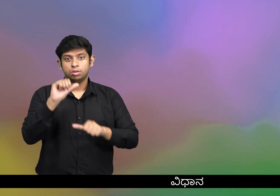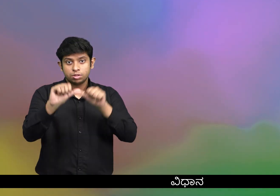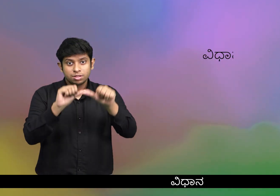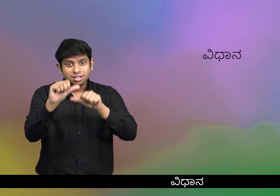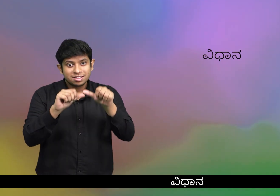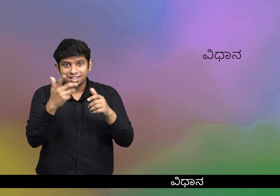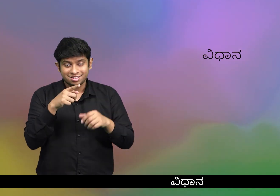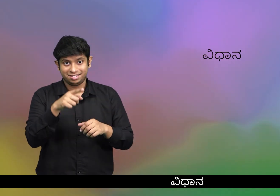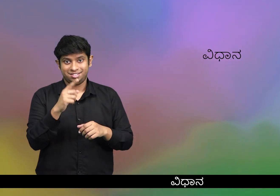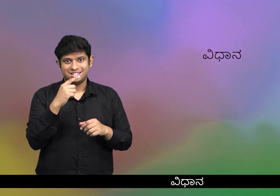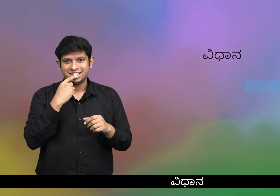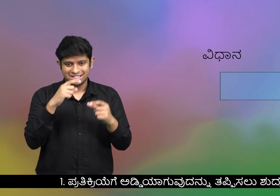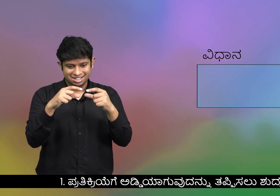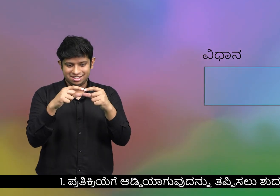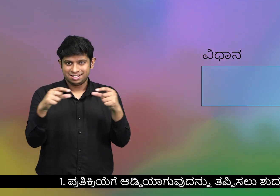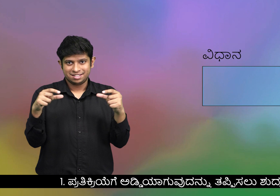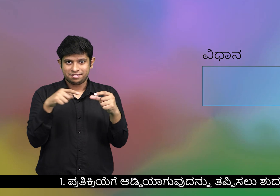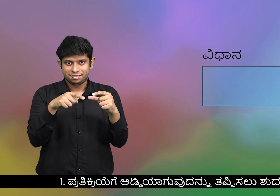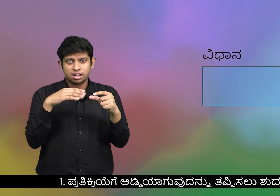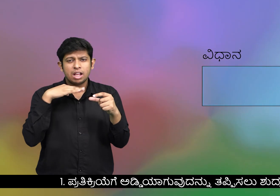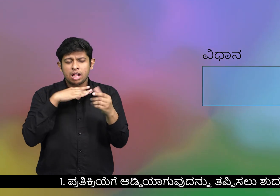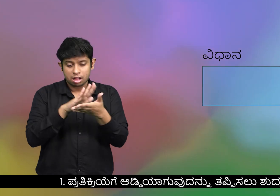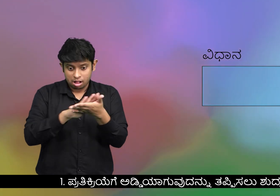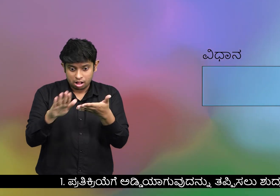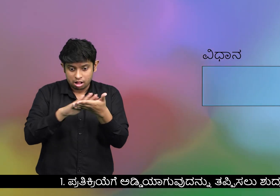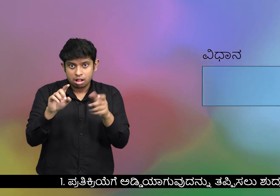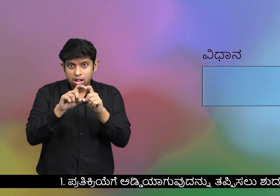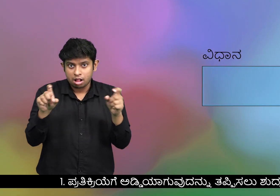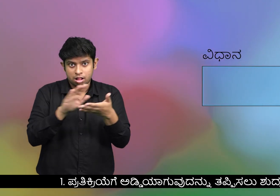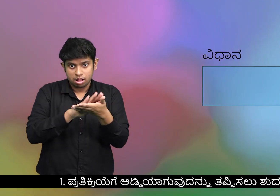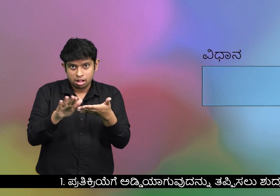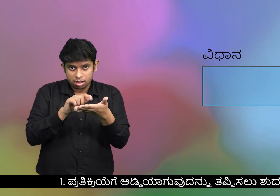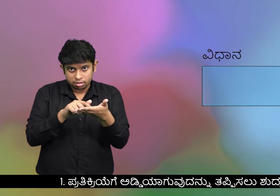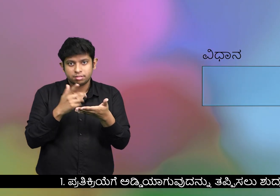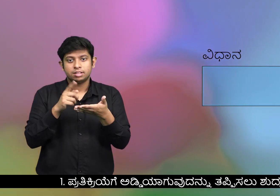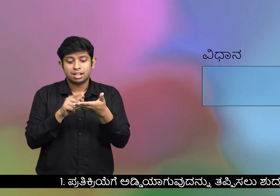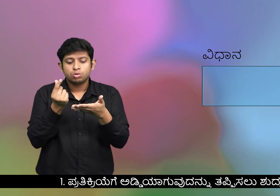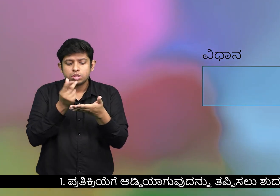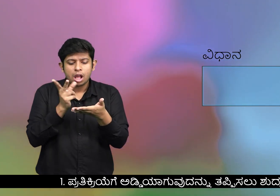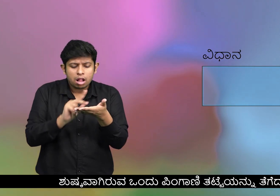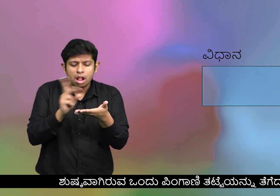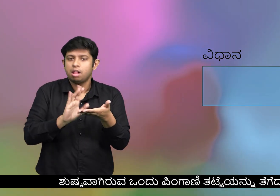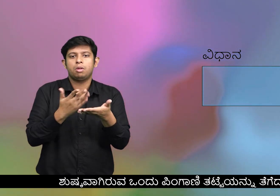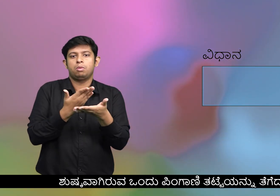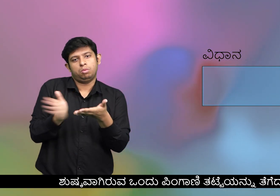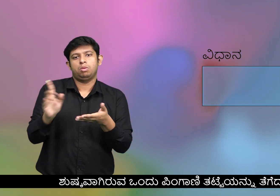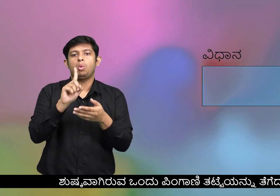ವಿಧಾನ 1. ಪ್ರತಿಕ್ರಿಯೆಗೆ ಅಡ್ಡಿಯಾಗುವುದನ್ನು ತಪ್ಪಿಸಲು ಶುದ್ಧ ಮತ್ತು ಶುಲ್ಕವಾಗಿರುವ